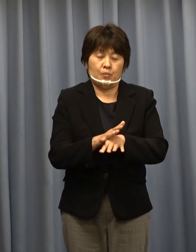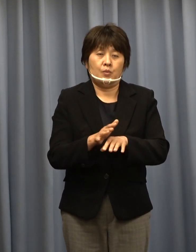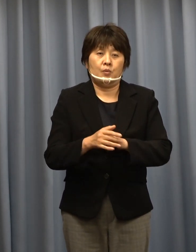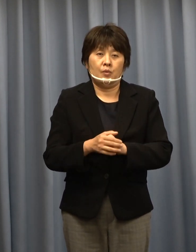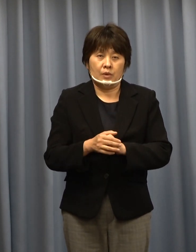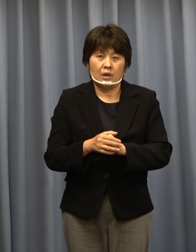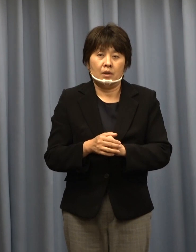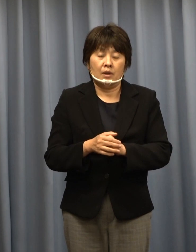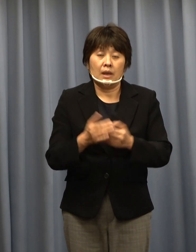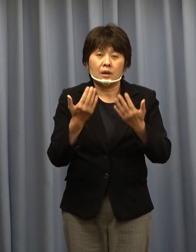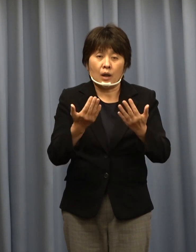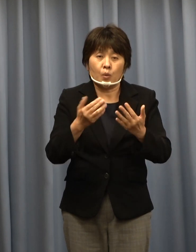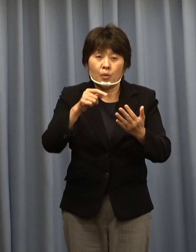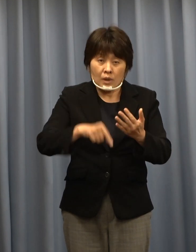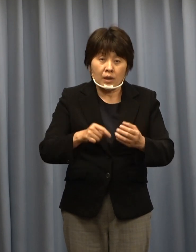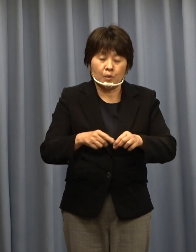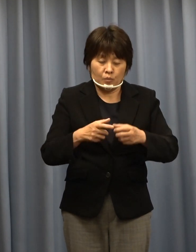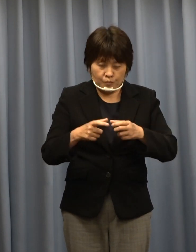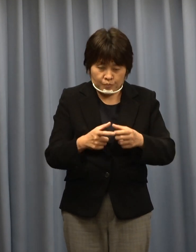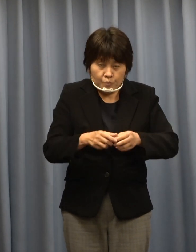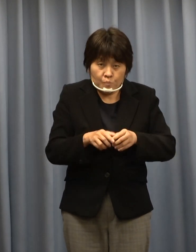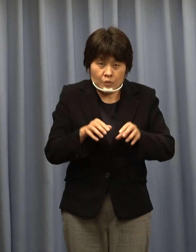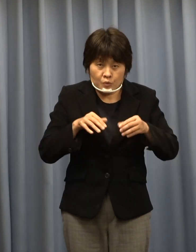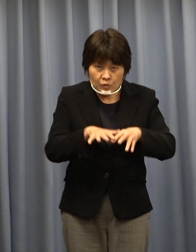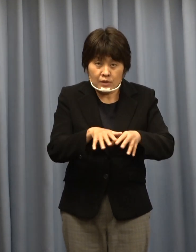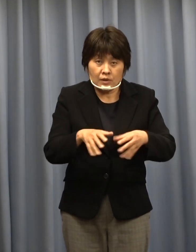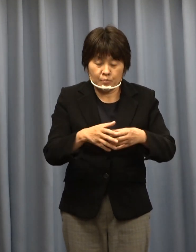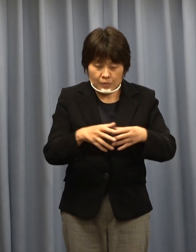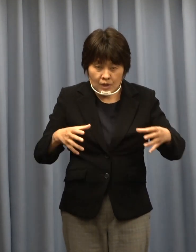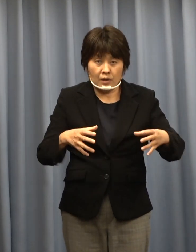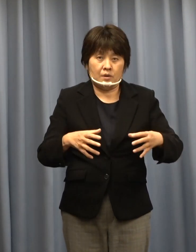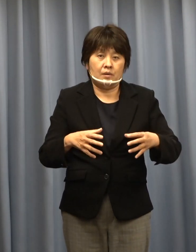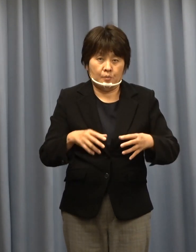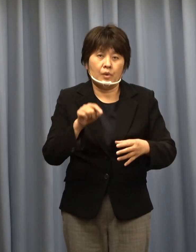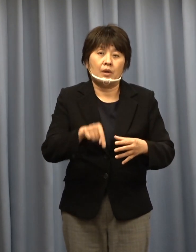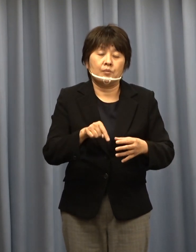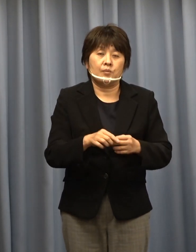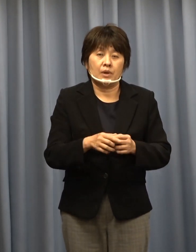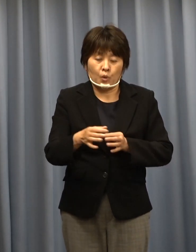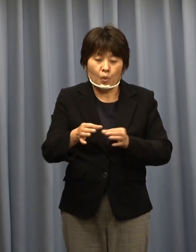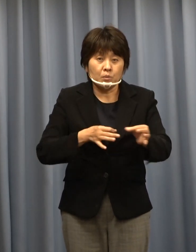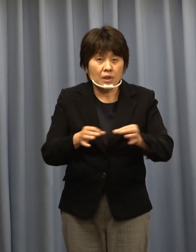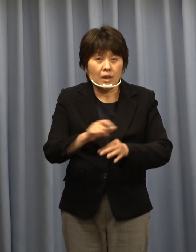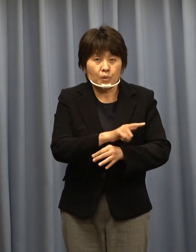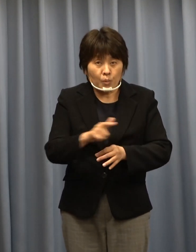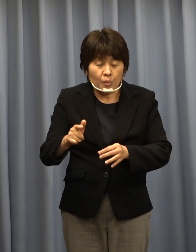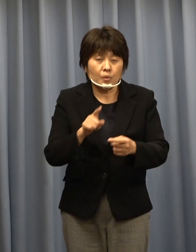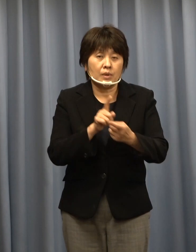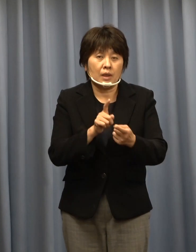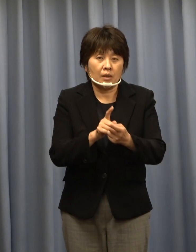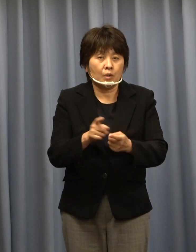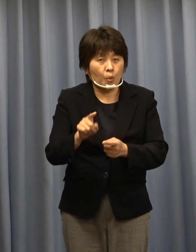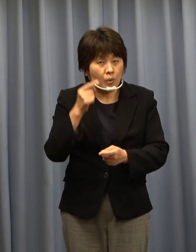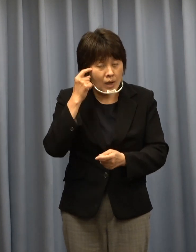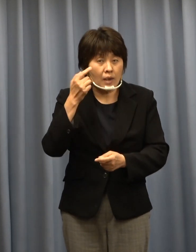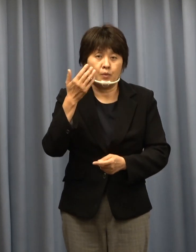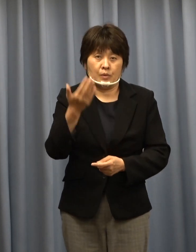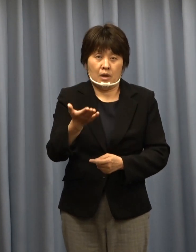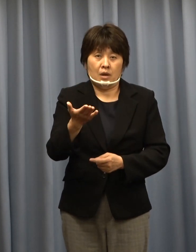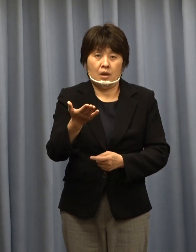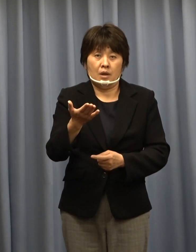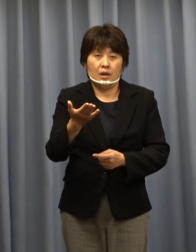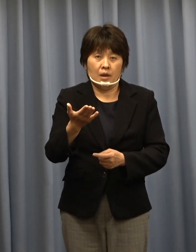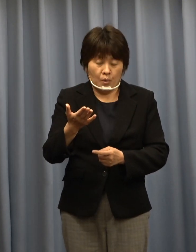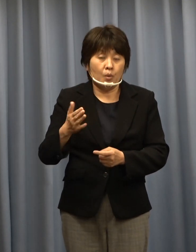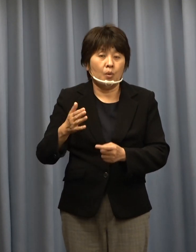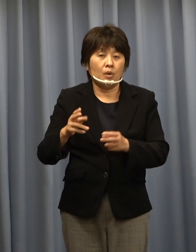も出てきているので、学校での その対応とか、あるいは商業施設等についてどのように考えるかということを先